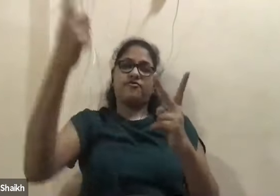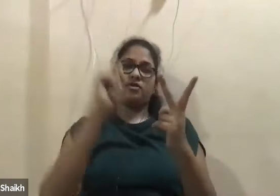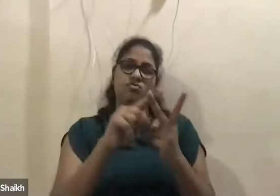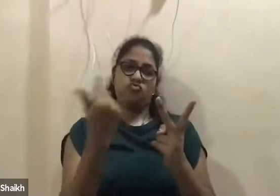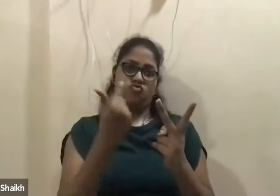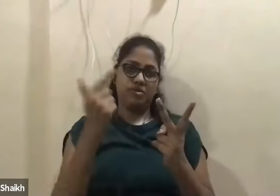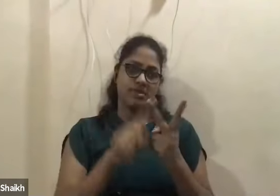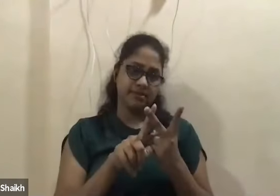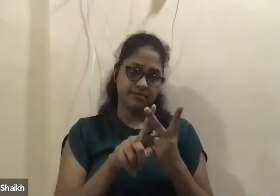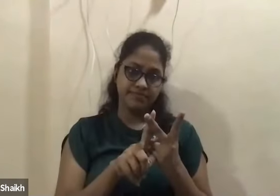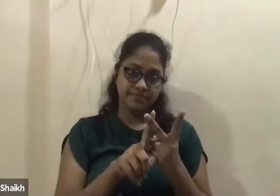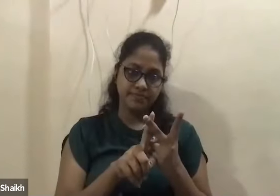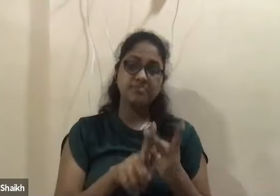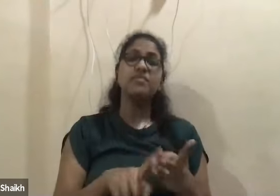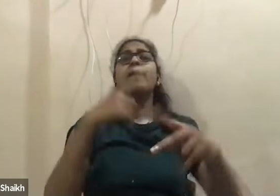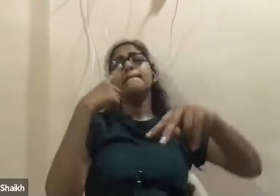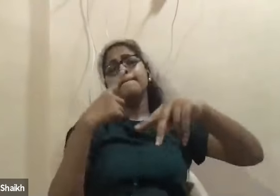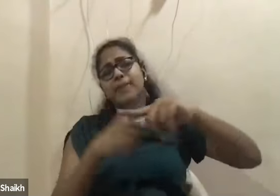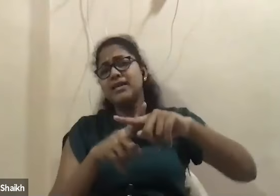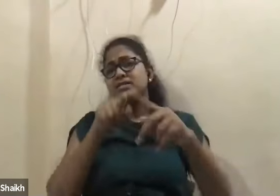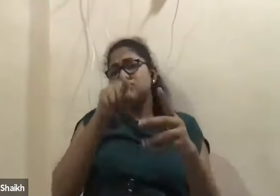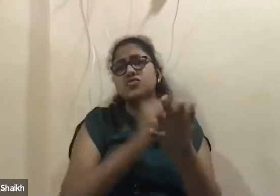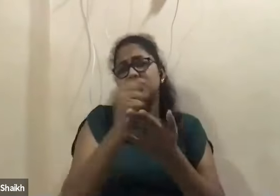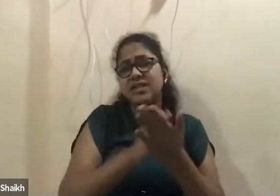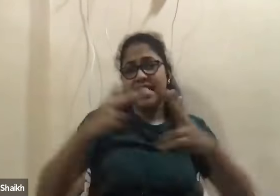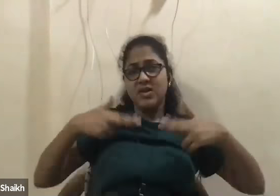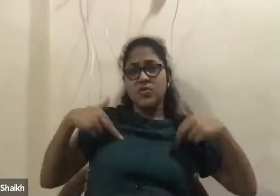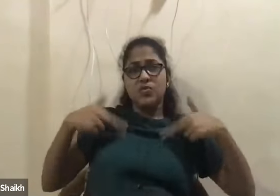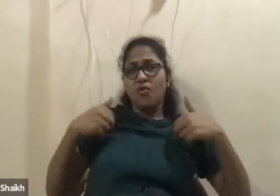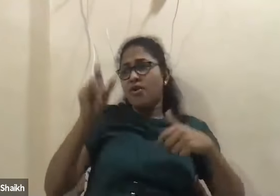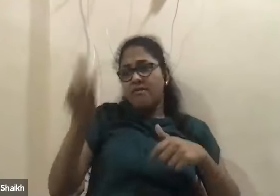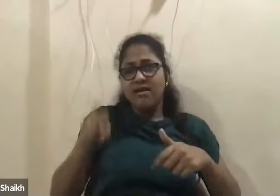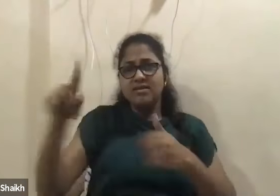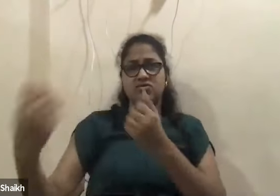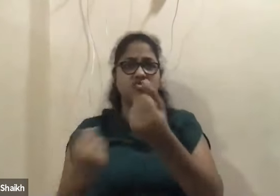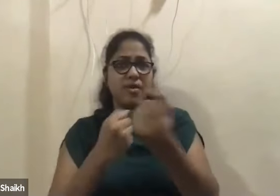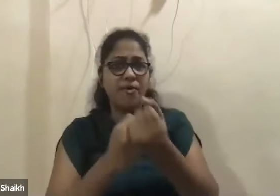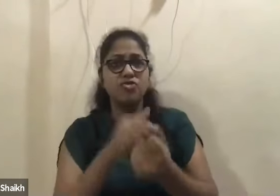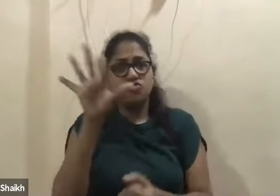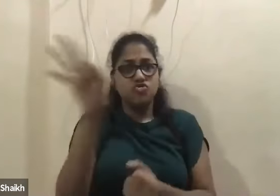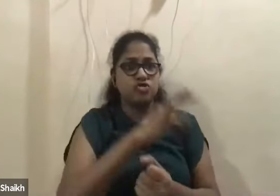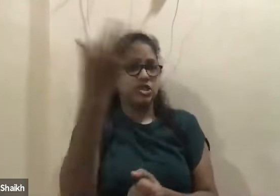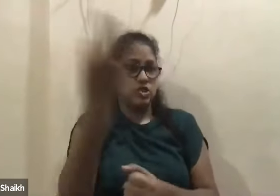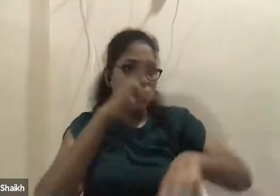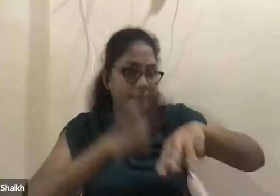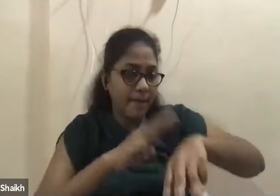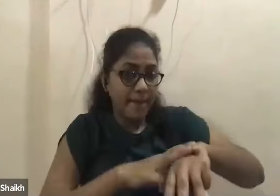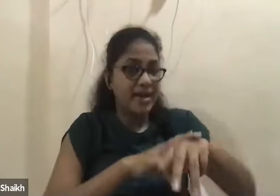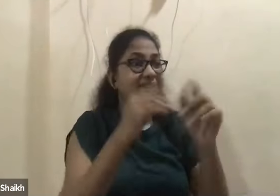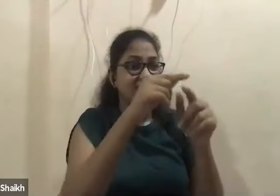Besides this, you can also take support from a lawyer to insert clauses like appointment of new trustees by the existing ones. जैसे मान